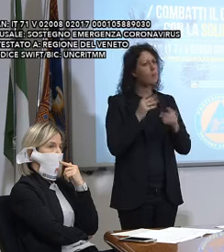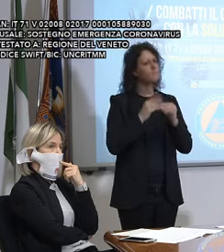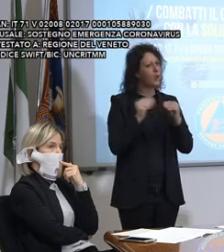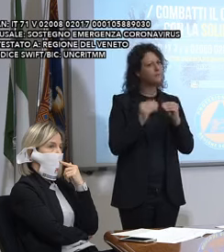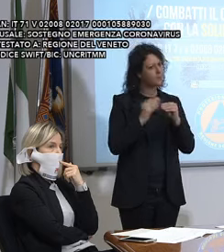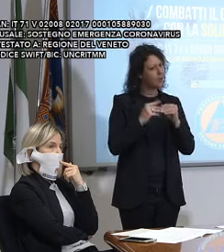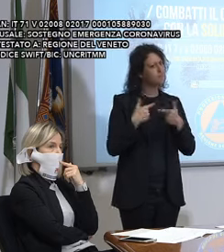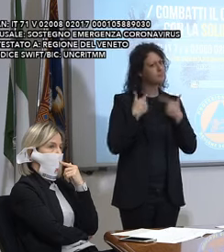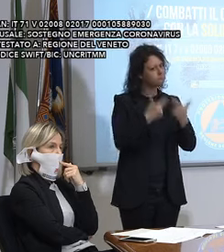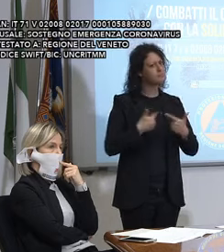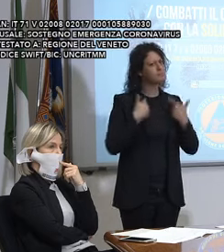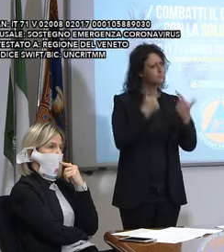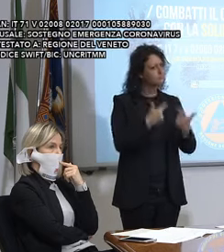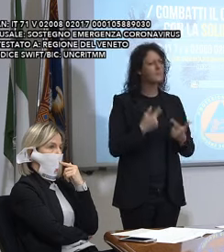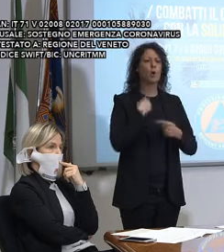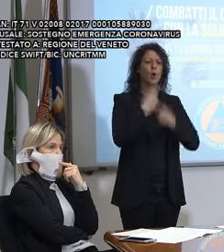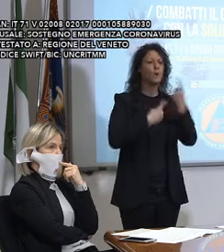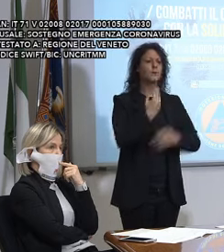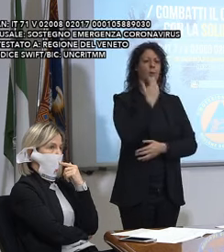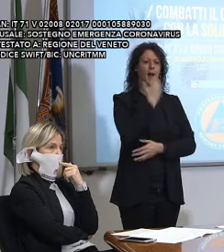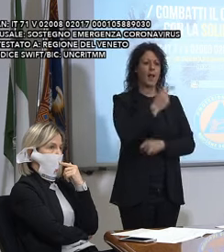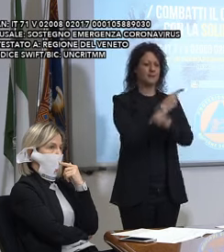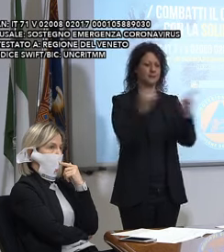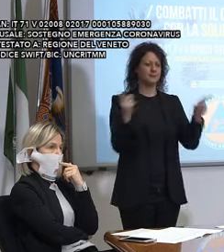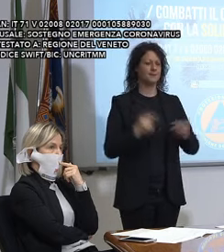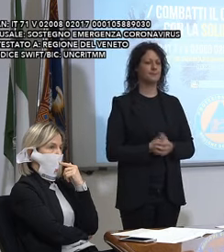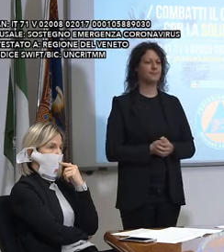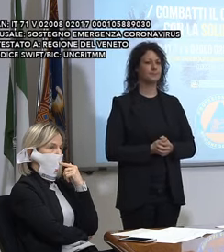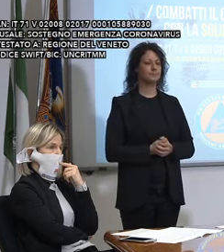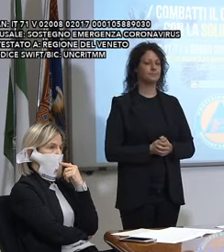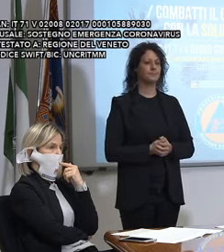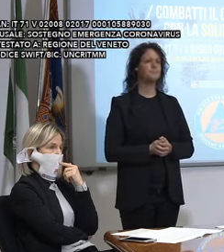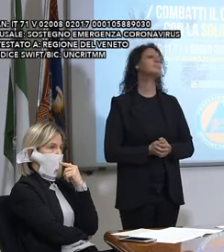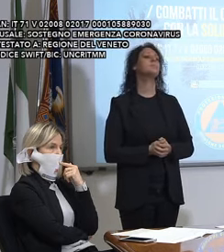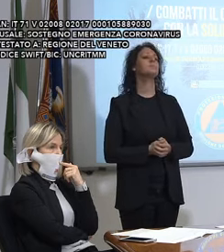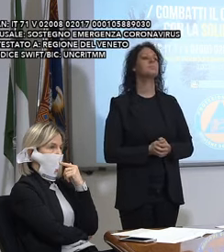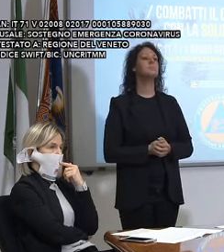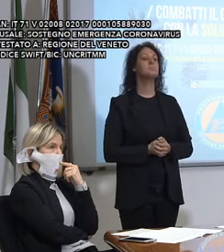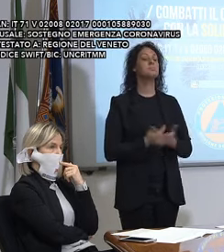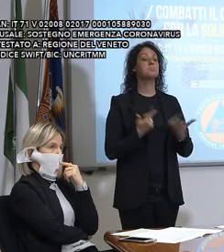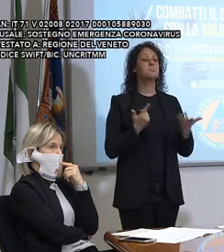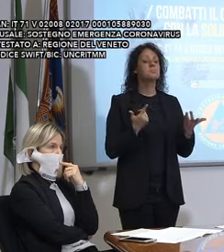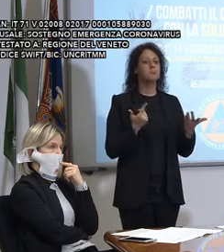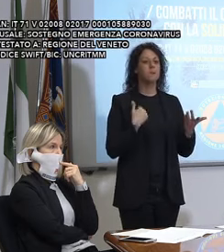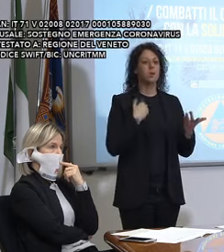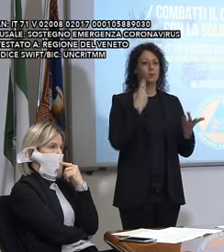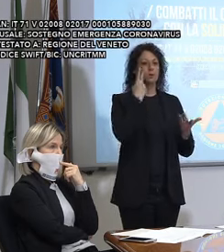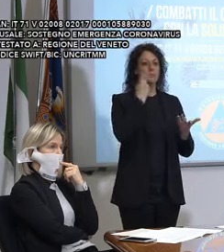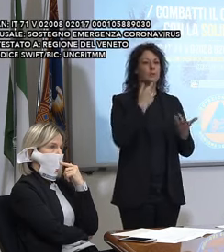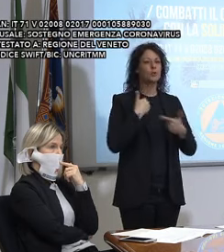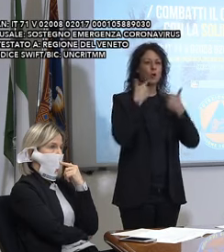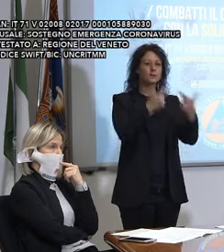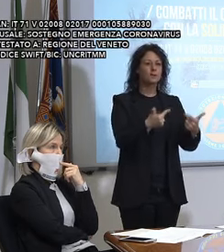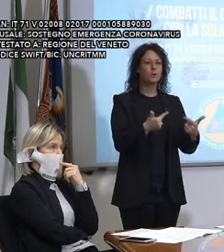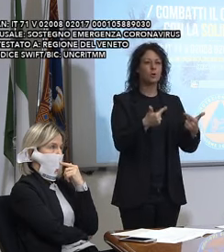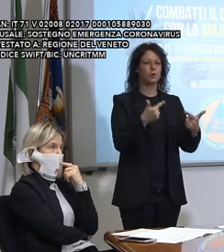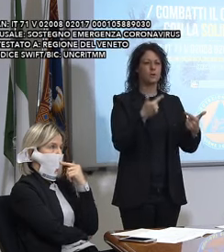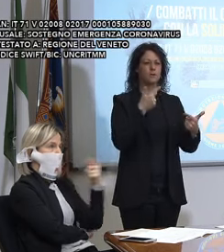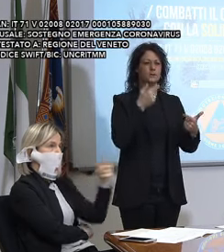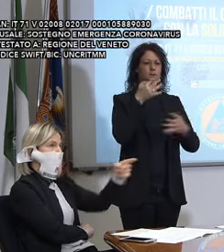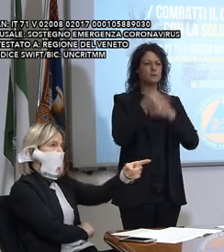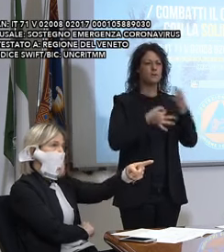e quindi non finirò mai di ringraziarvi. E lo vedo anche come una grande attestazione di stima, perché dare queste